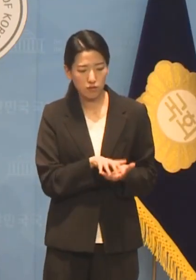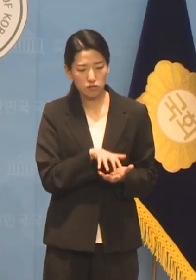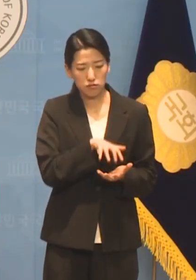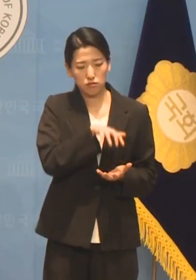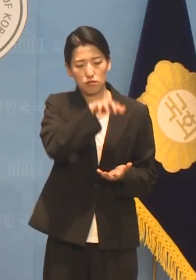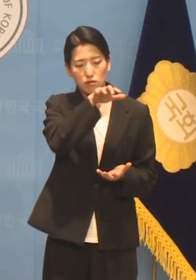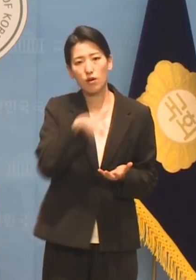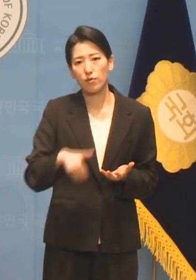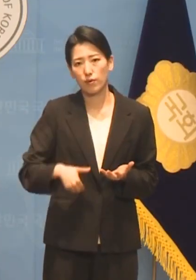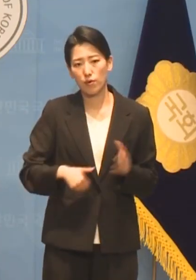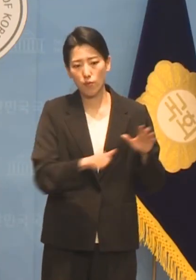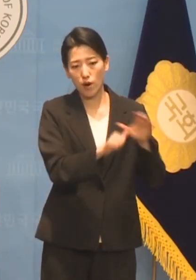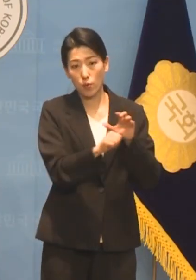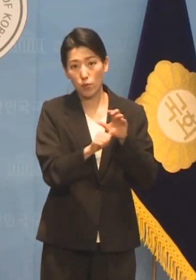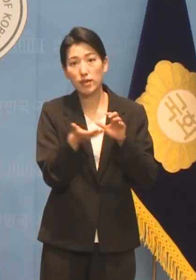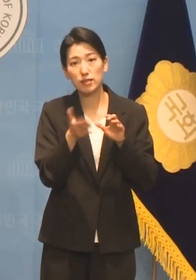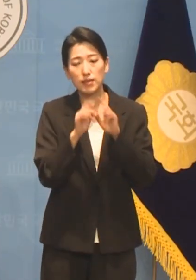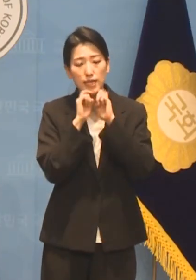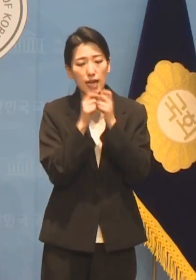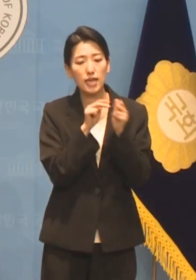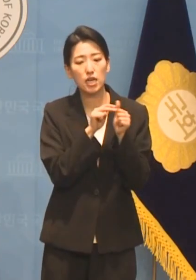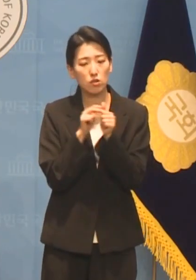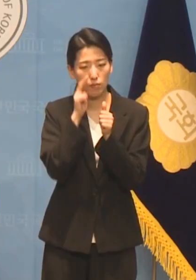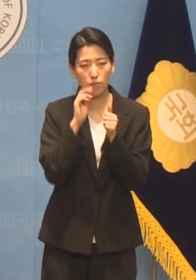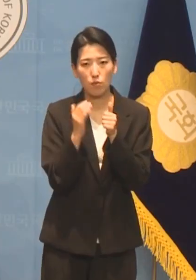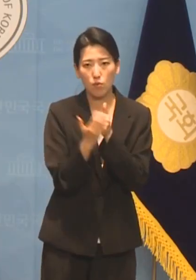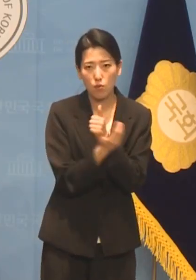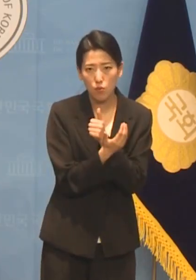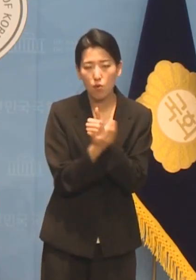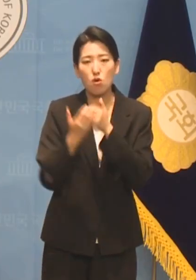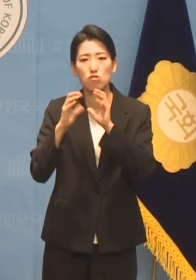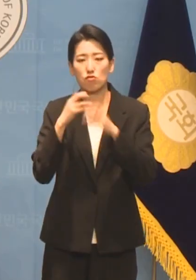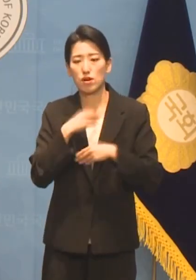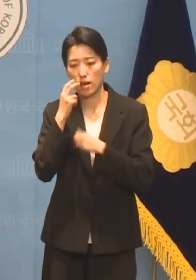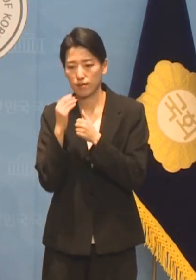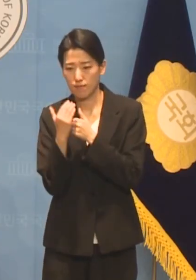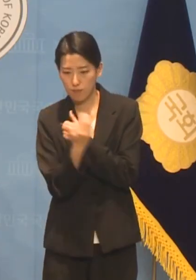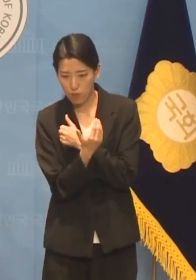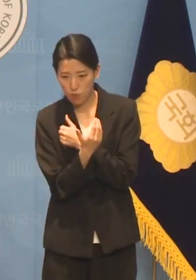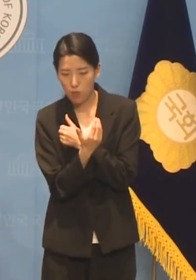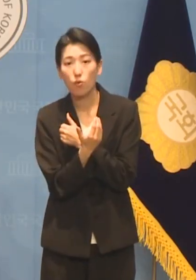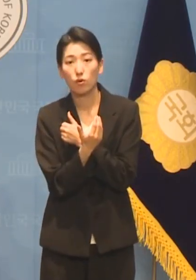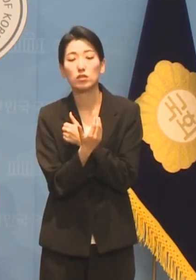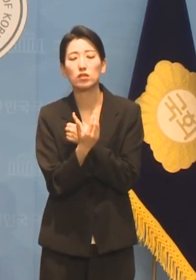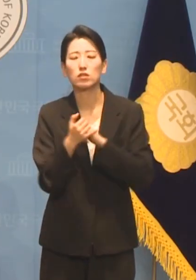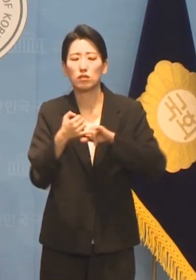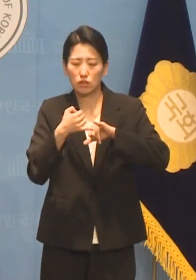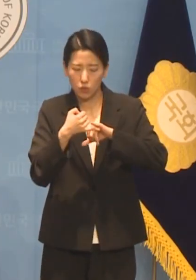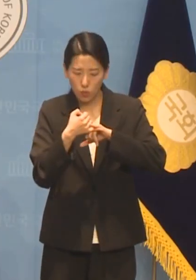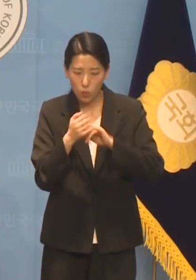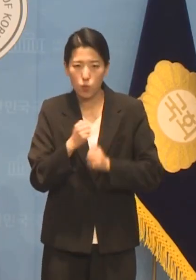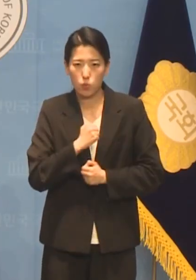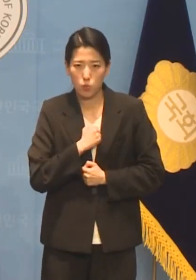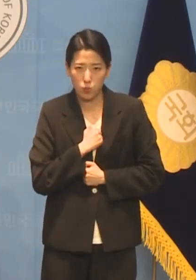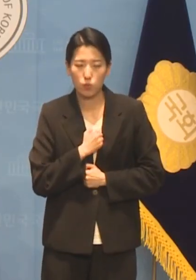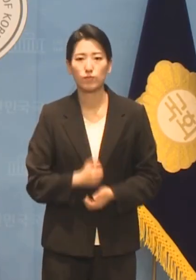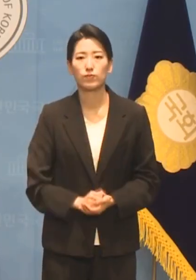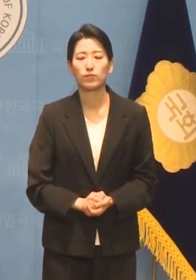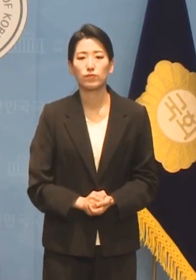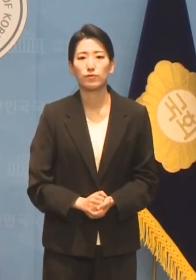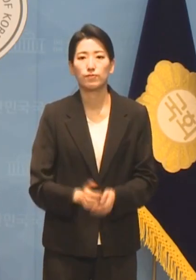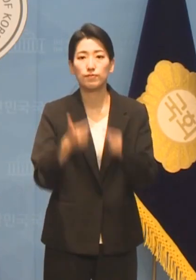개인 정보와 국가 안보, 데이터 주권 수호 원칙은 반드시 지키겠습니다.